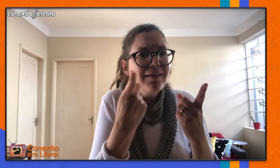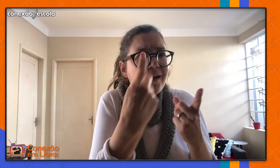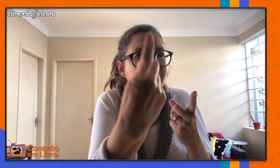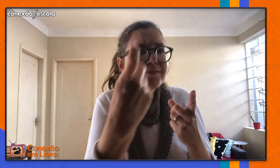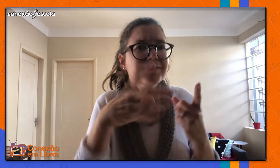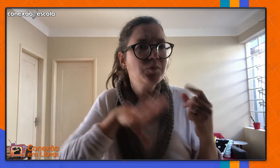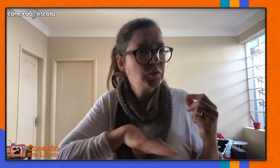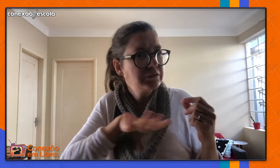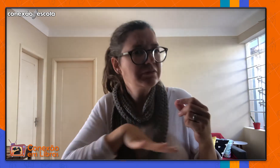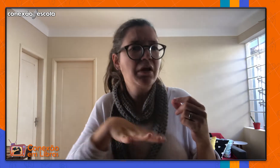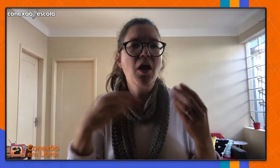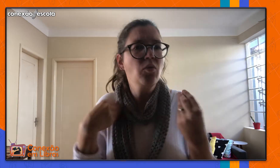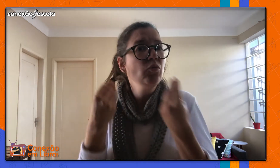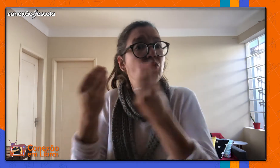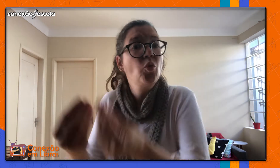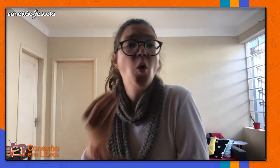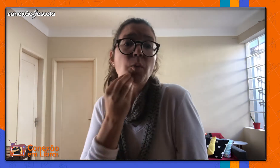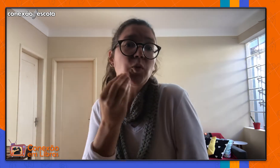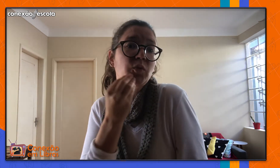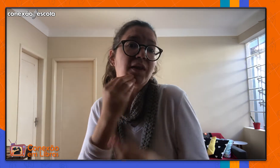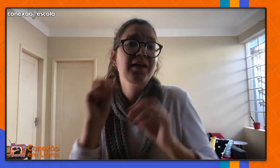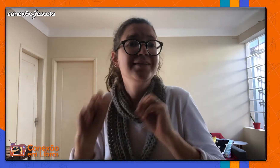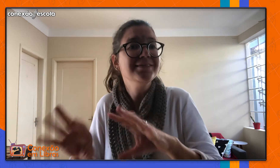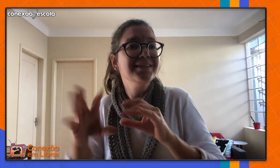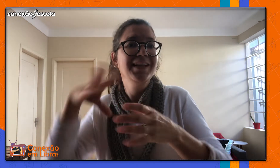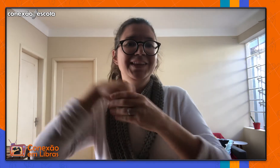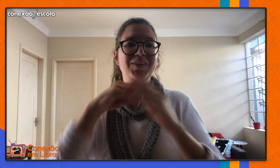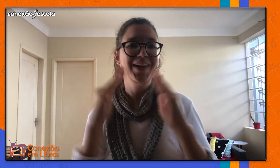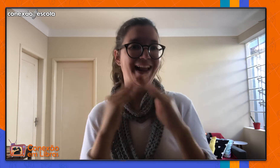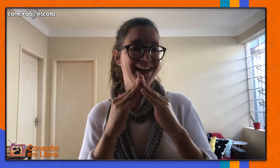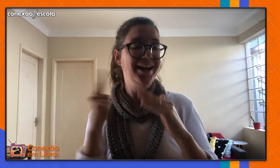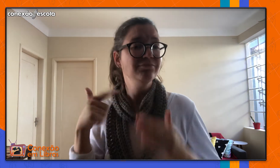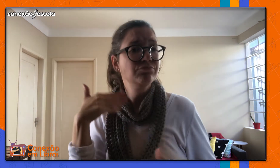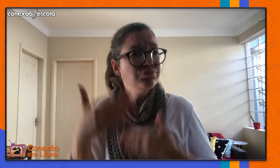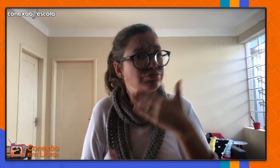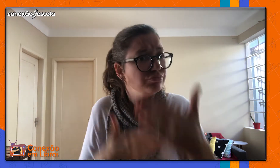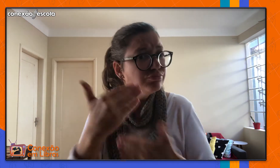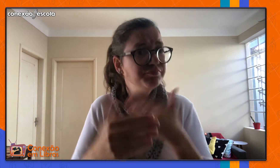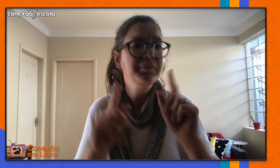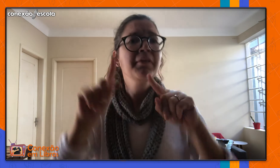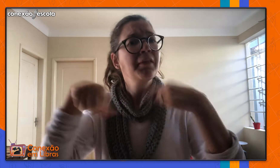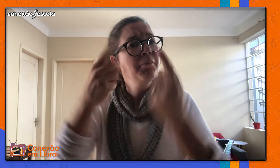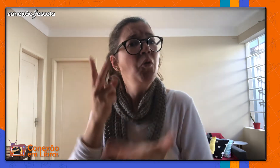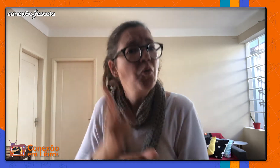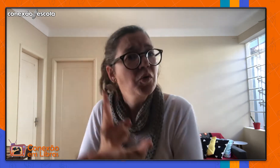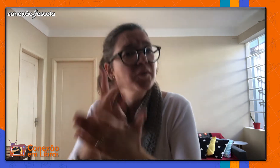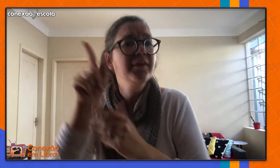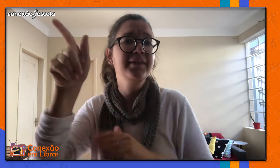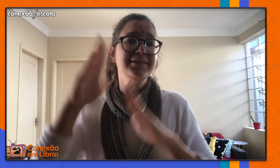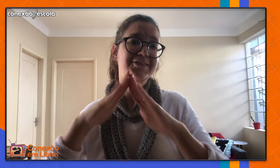interesse delas com o português, eu dou apenas oportunidades em casa, para que elas possam começar esse